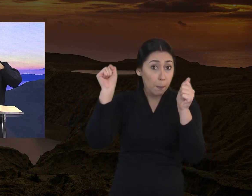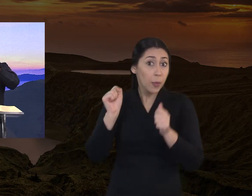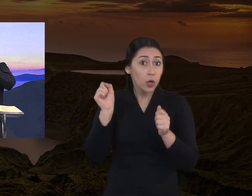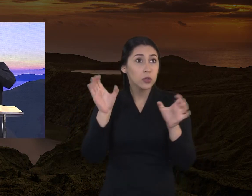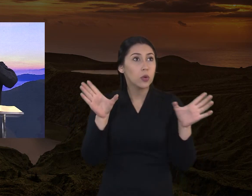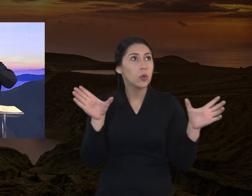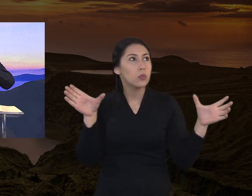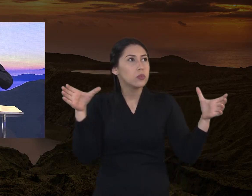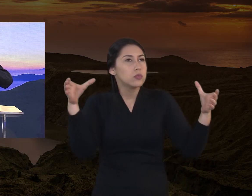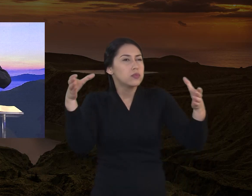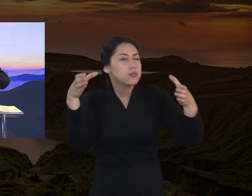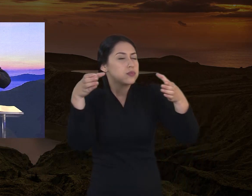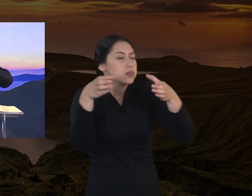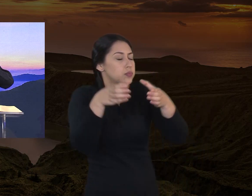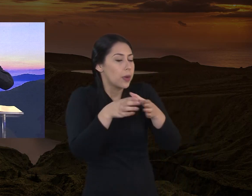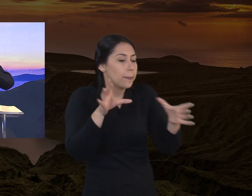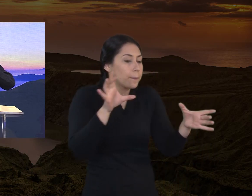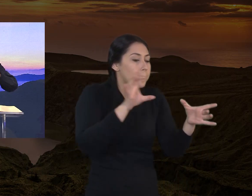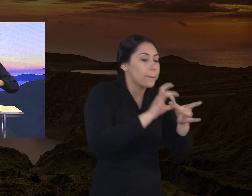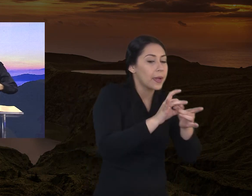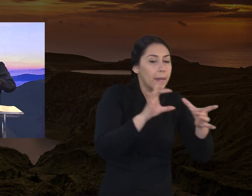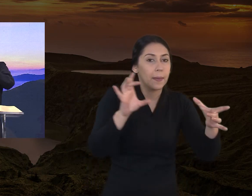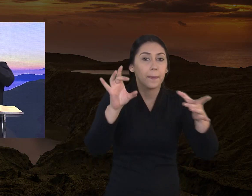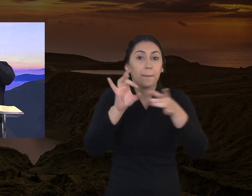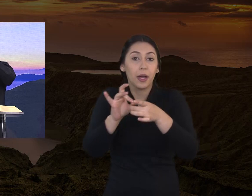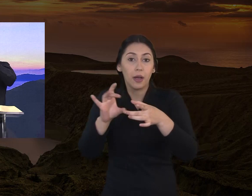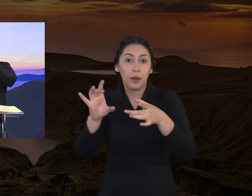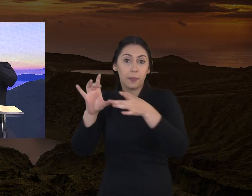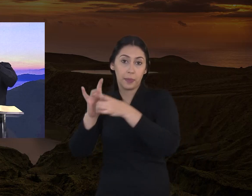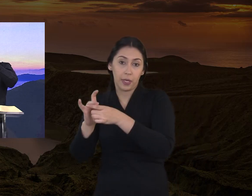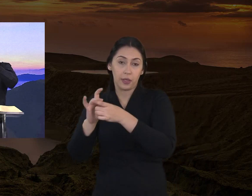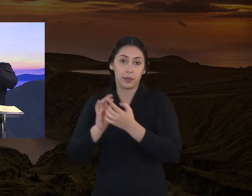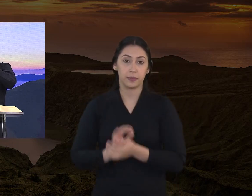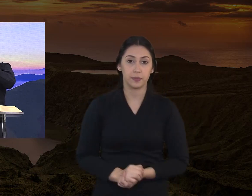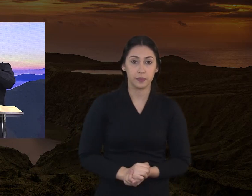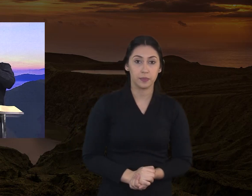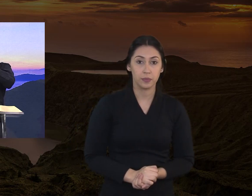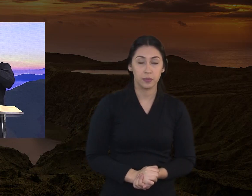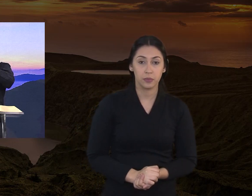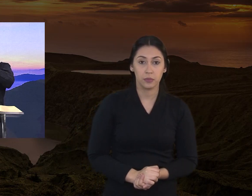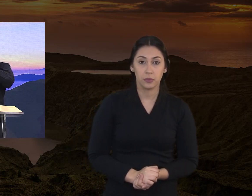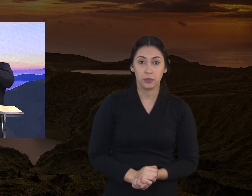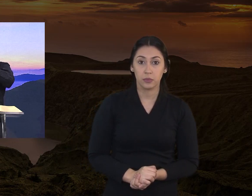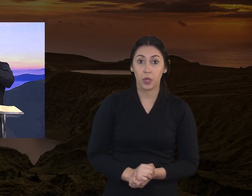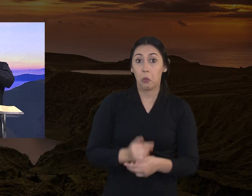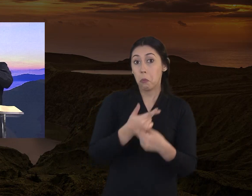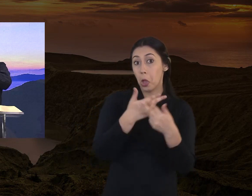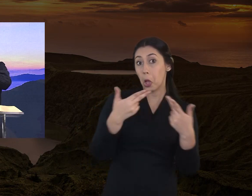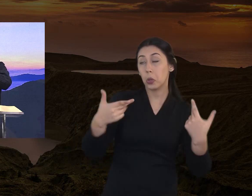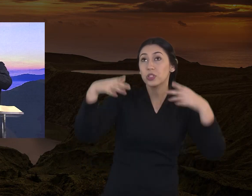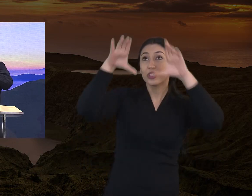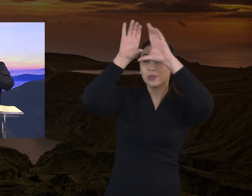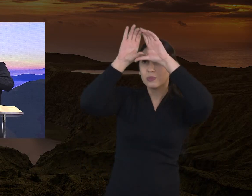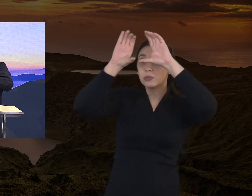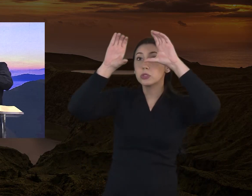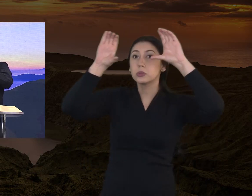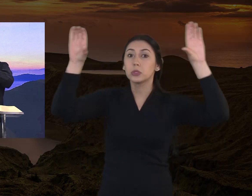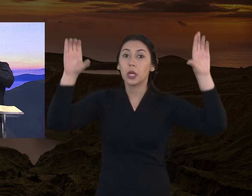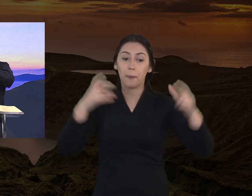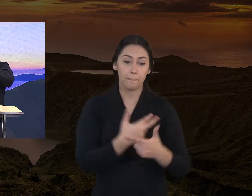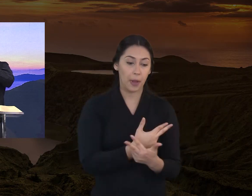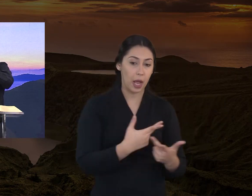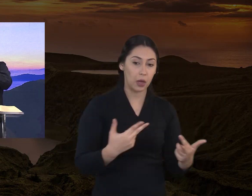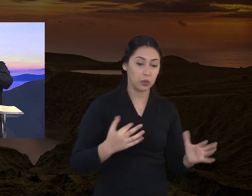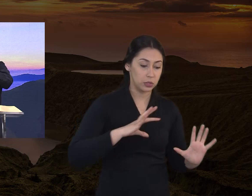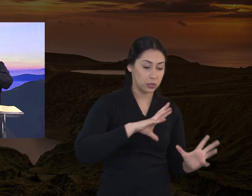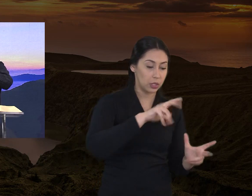unir todas as partes. Ele é capaz de unir as coisas do céu e as